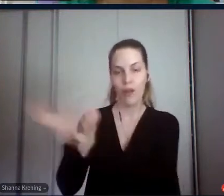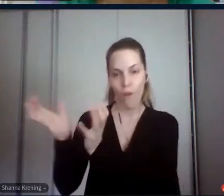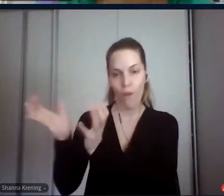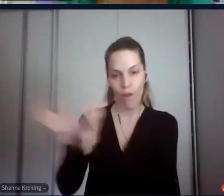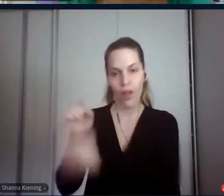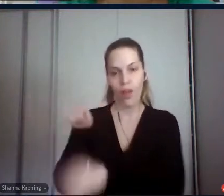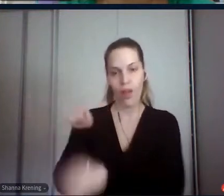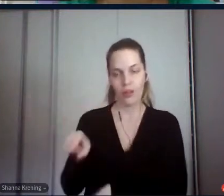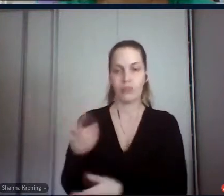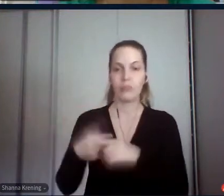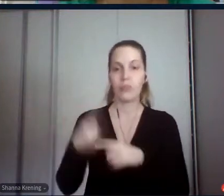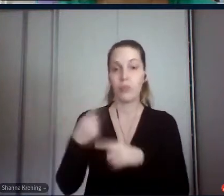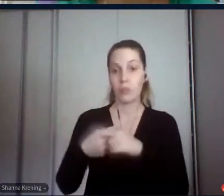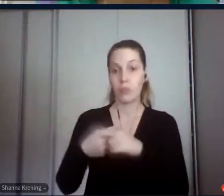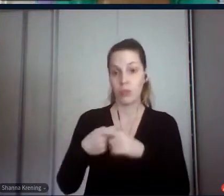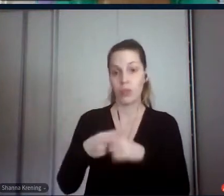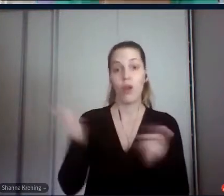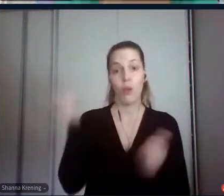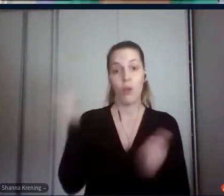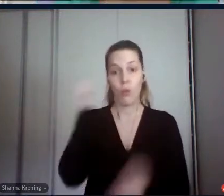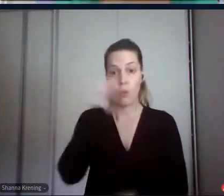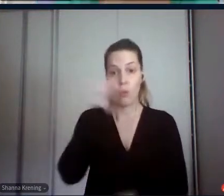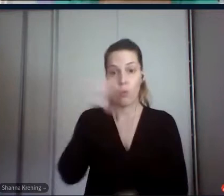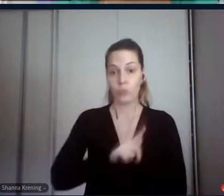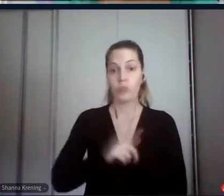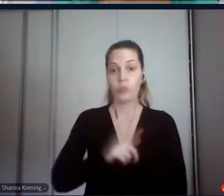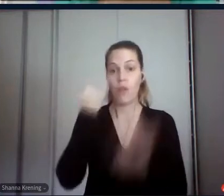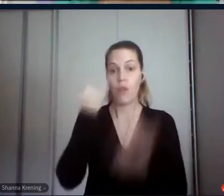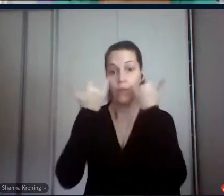essa informação, né? E algum tipo de